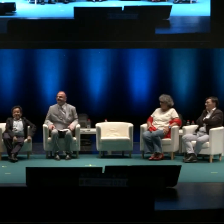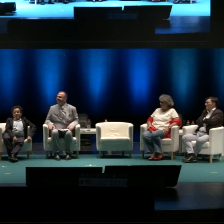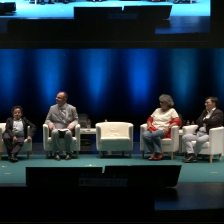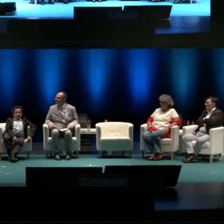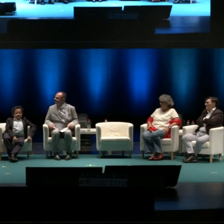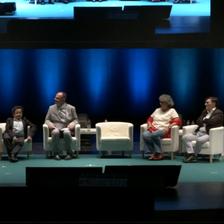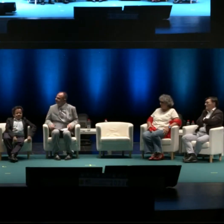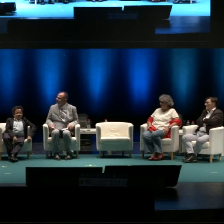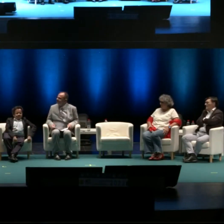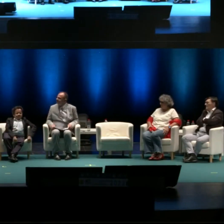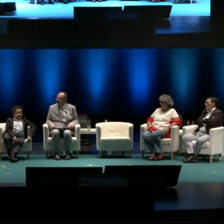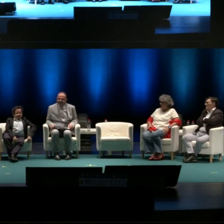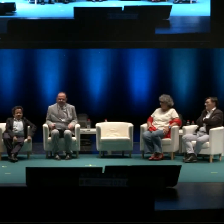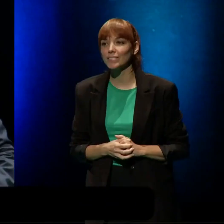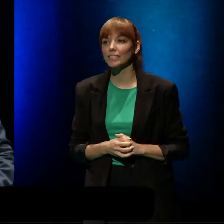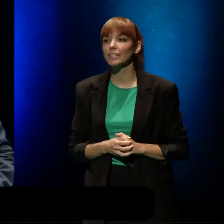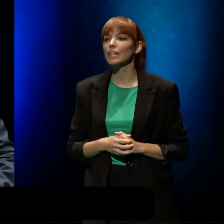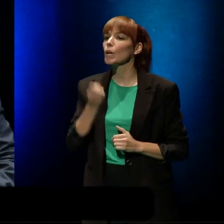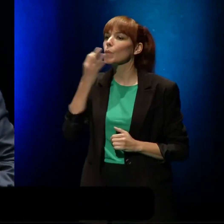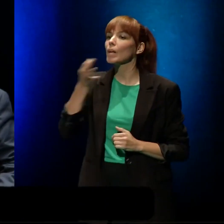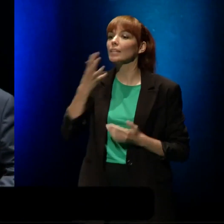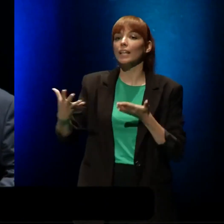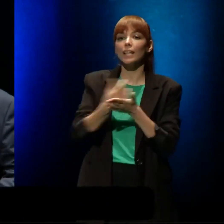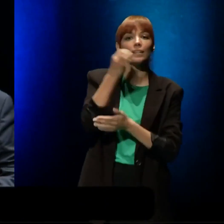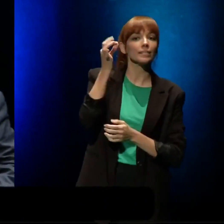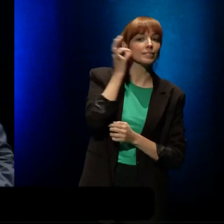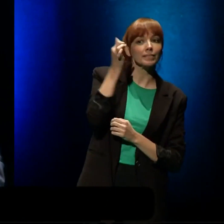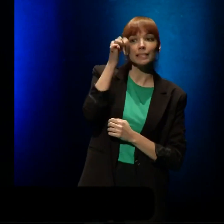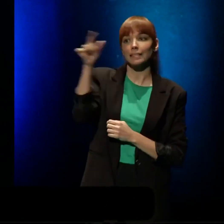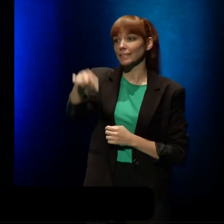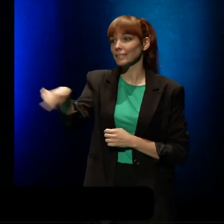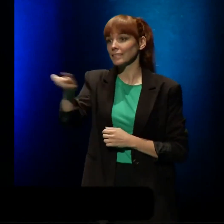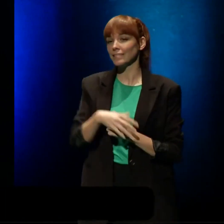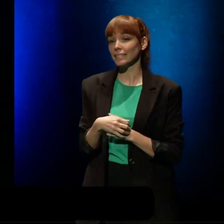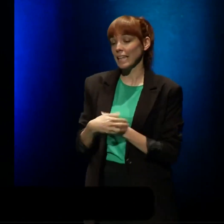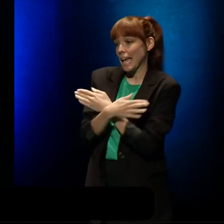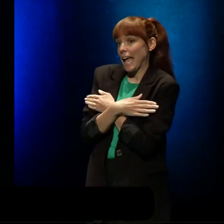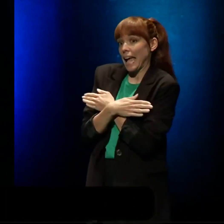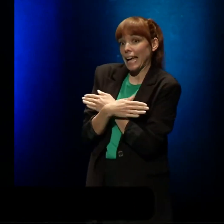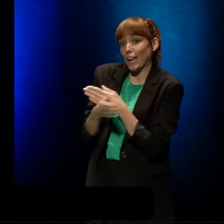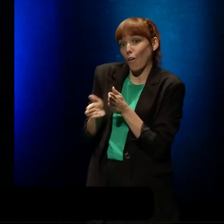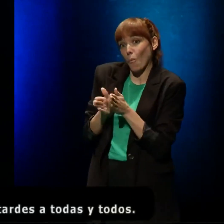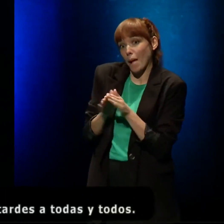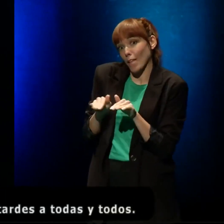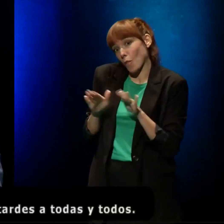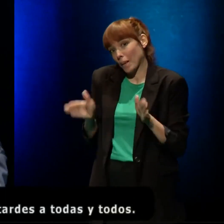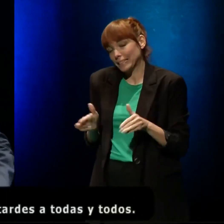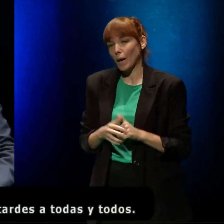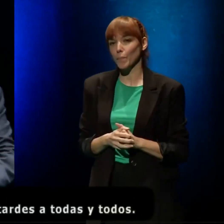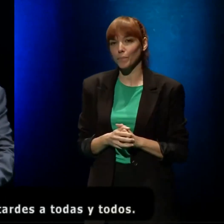Buenas tardes a todas y a todos. Queridos compañeros de mesa,